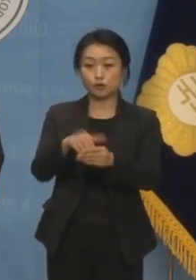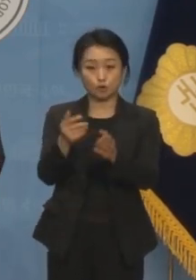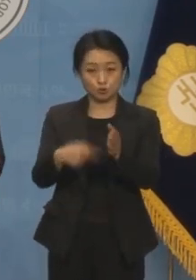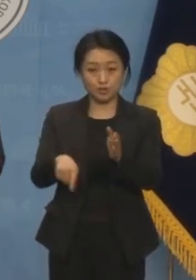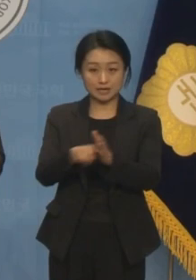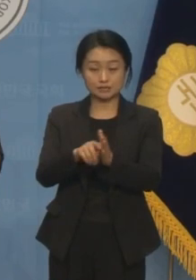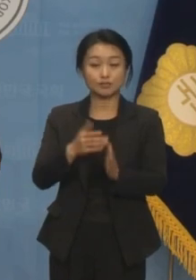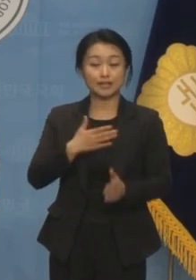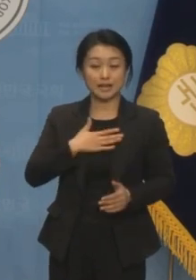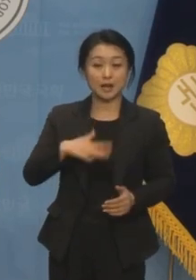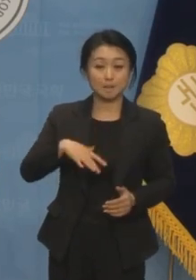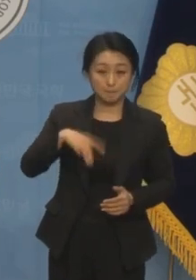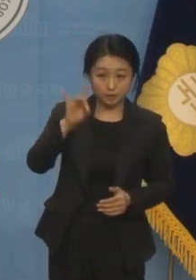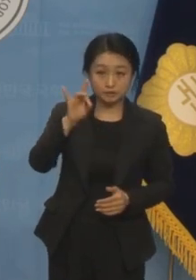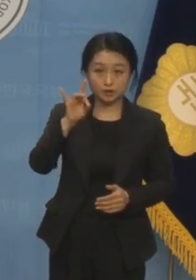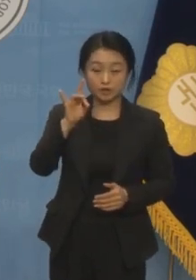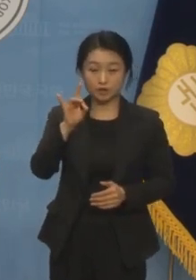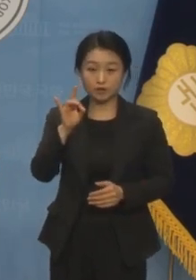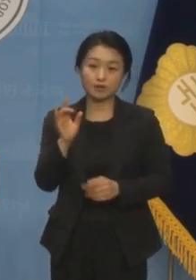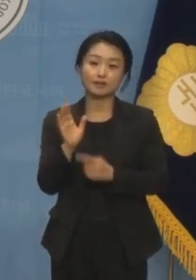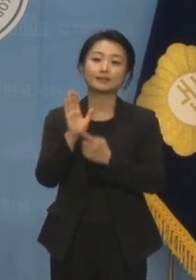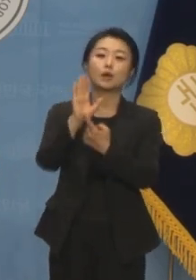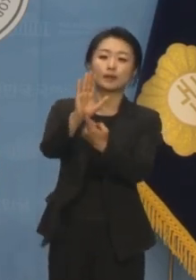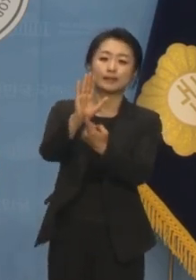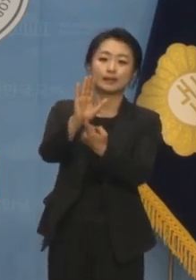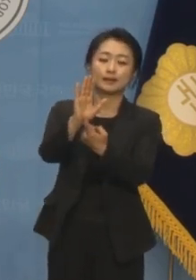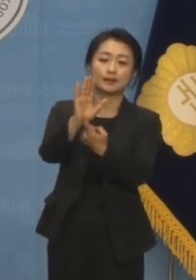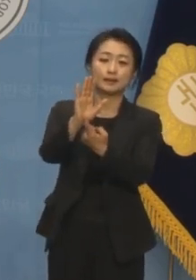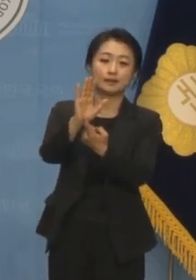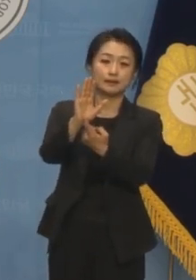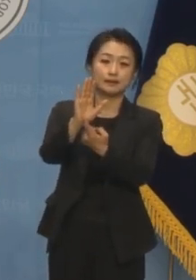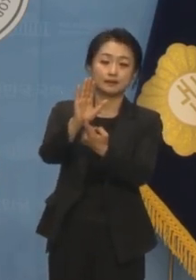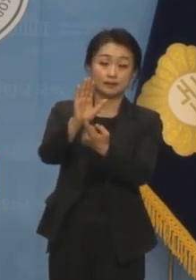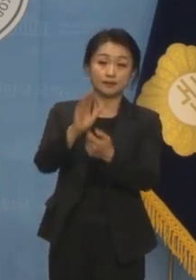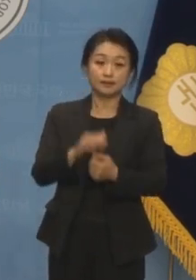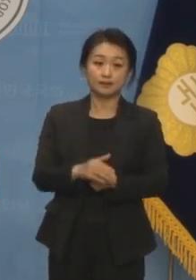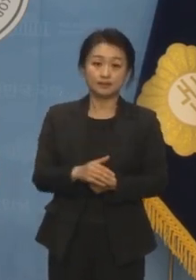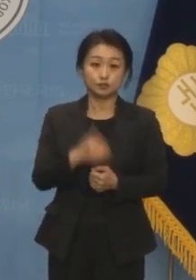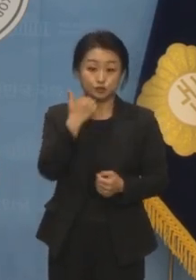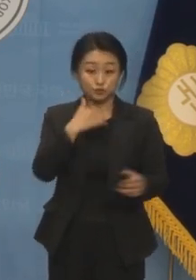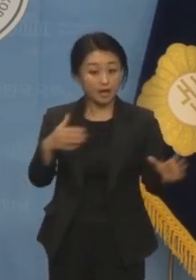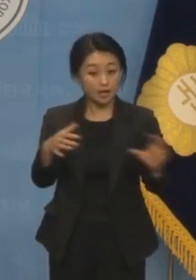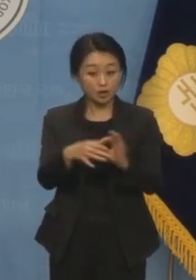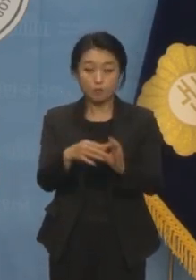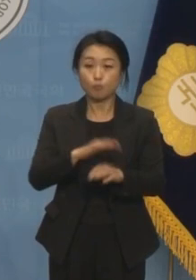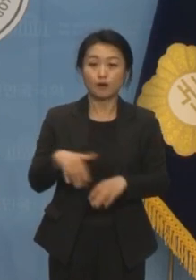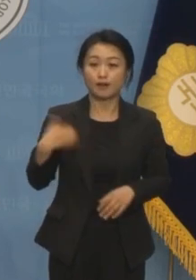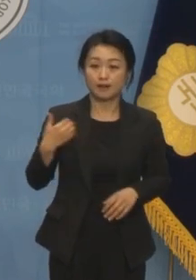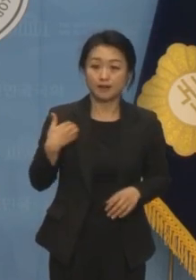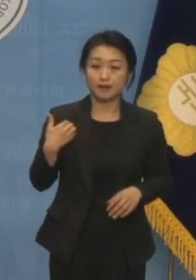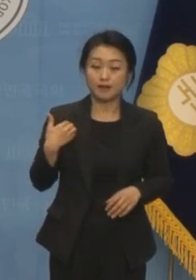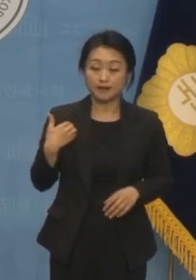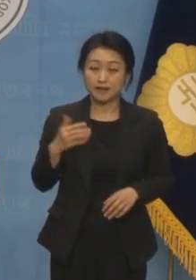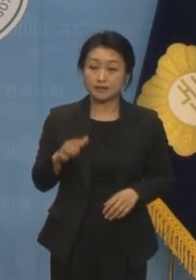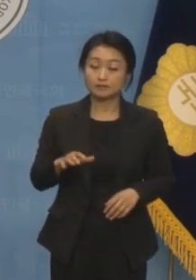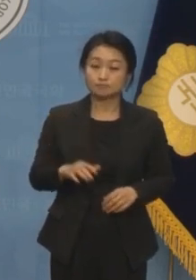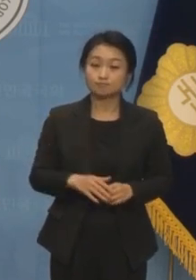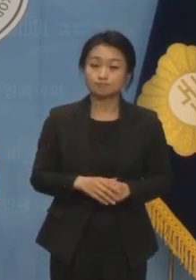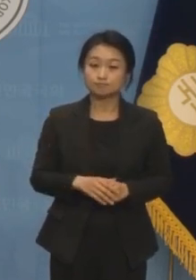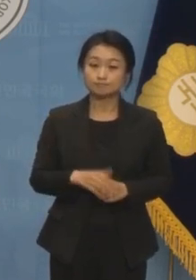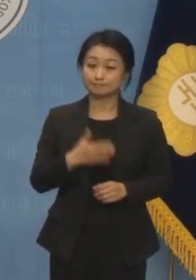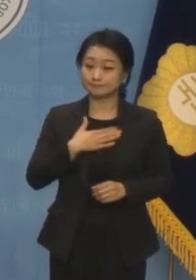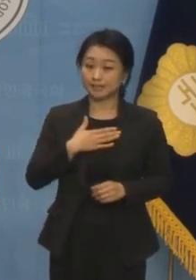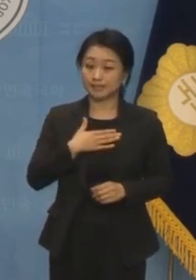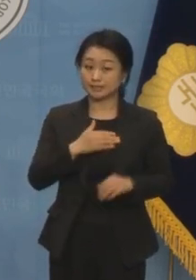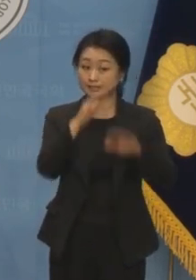내가 먼저 나왔다. 그래서 누가 연결됐는지를 모르고 전반적으로는 자신이